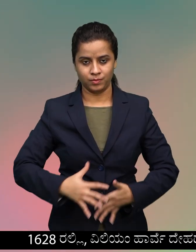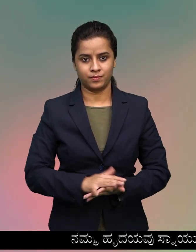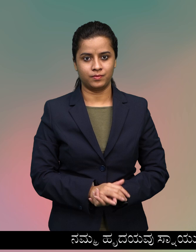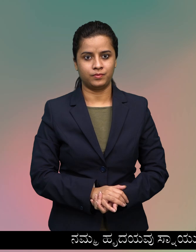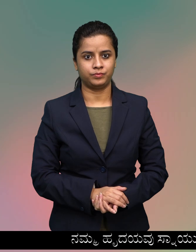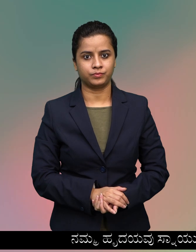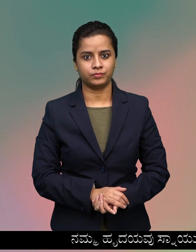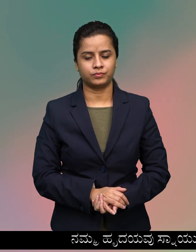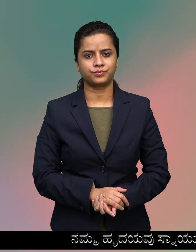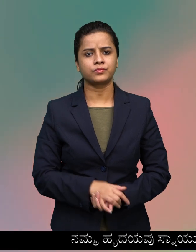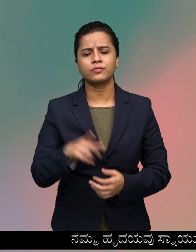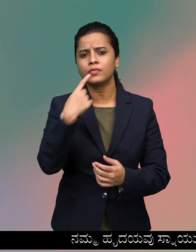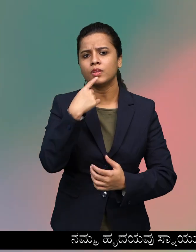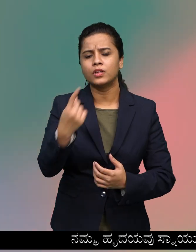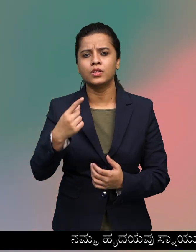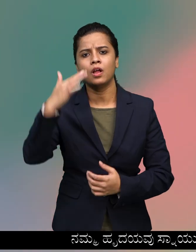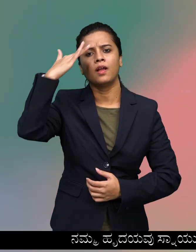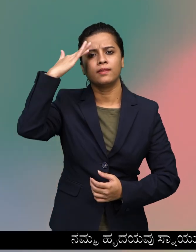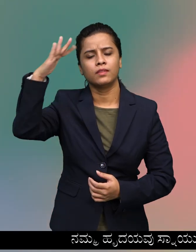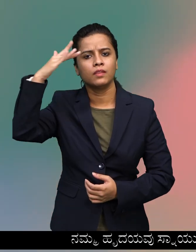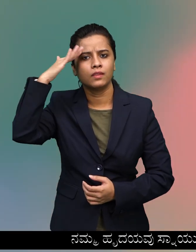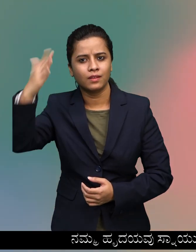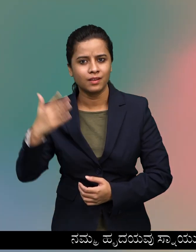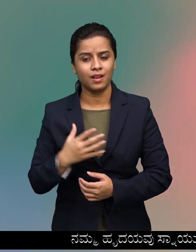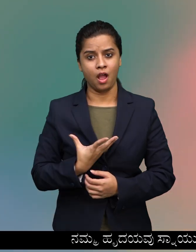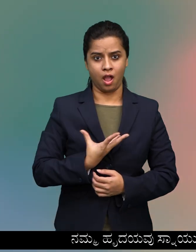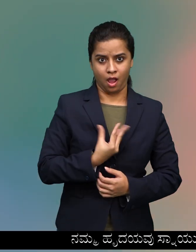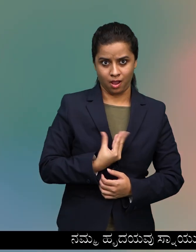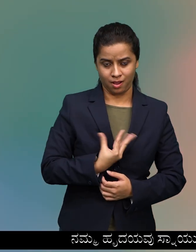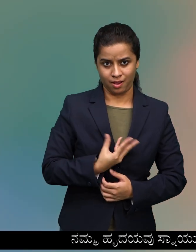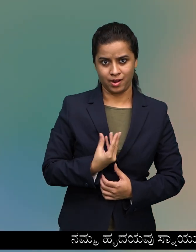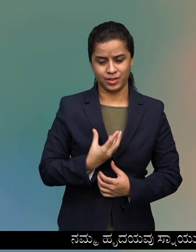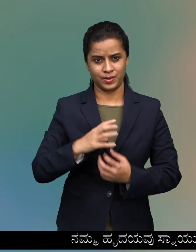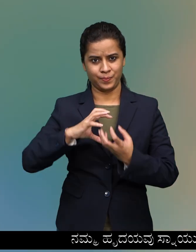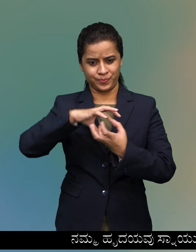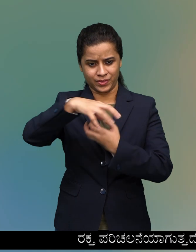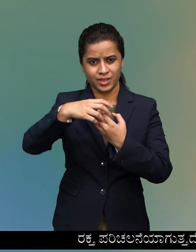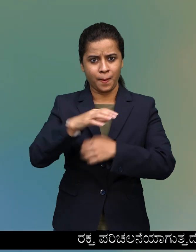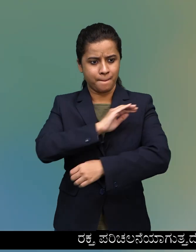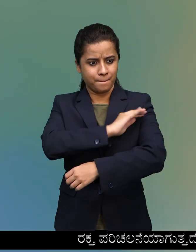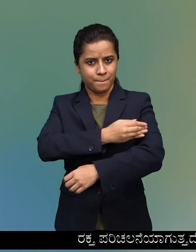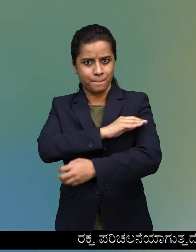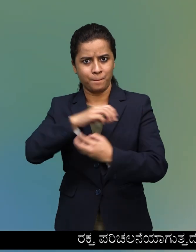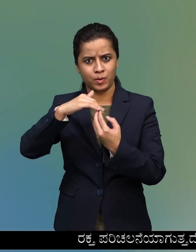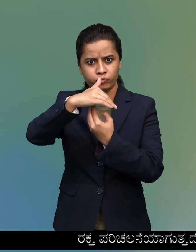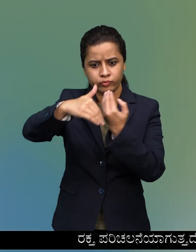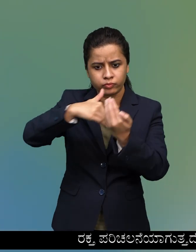ನಮ್ಮ ಹೃದಯವು ಸ್ನಾಯುವಿನ ಪಂಪ್ ಆಗಿದ್ದು ಅದರ ಮೂಲಕ ದೇಹದಲ್ಲಿ ರಕ್ತ ಪರಿಚಲನೆ ಆಗುತ್ತದೆ